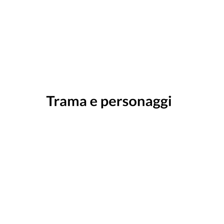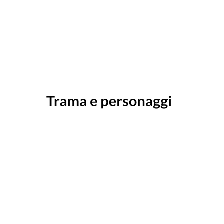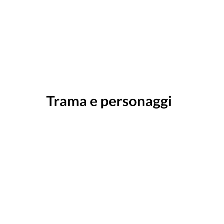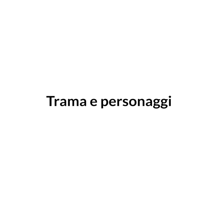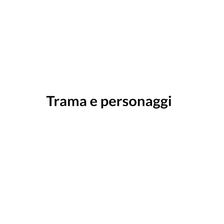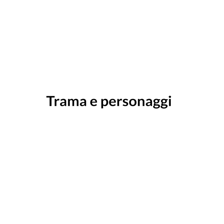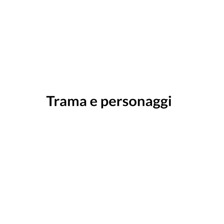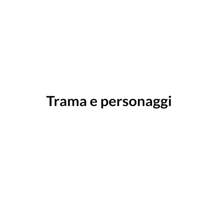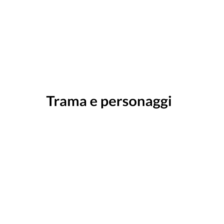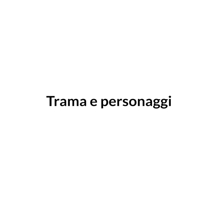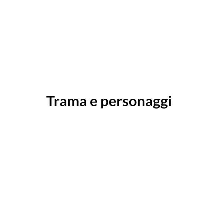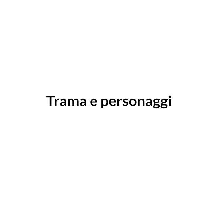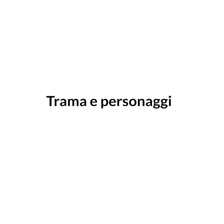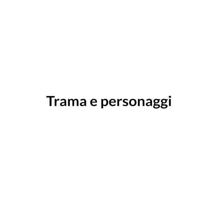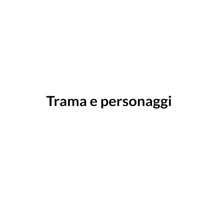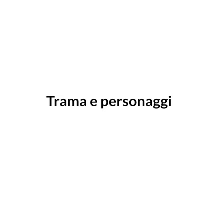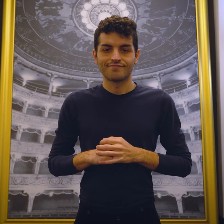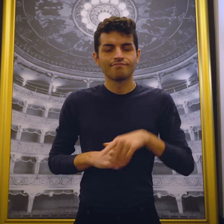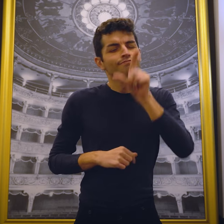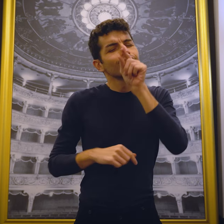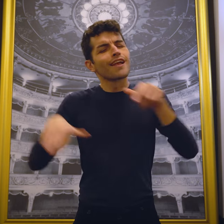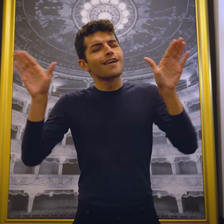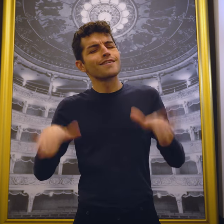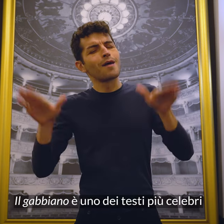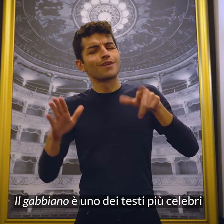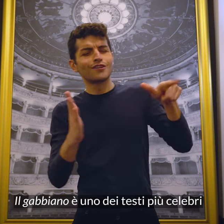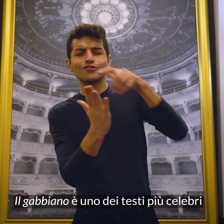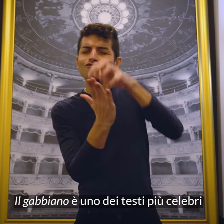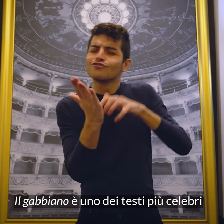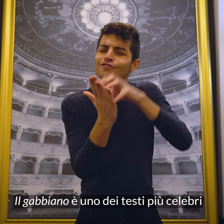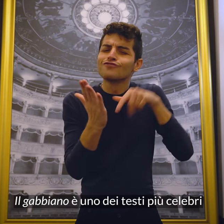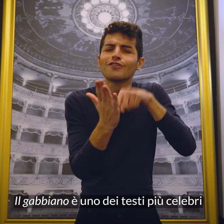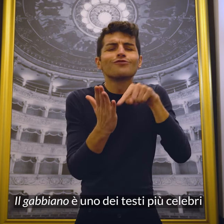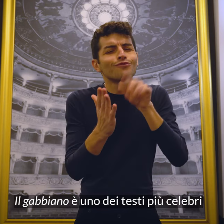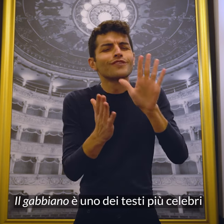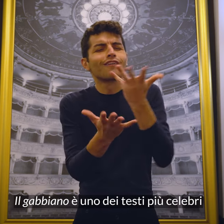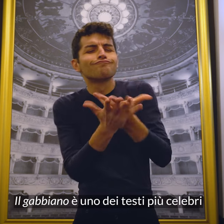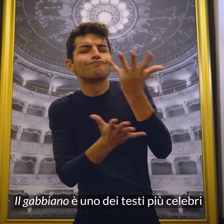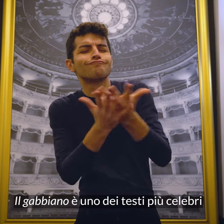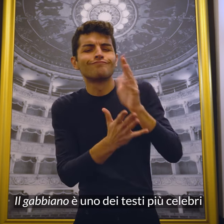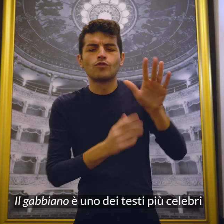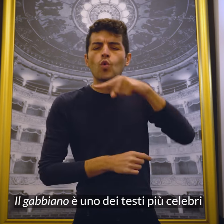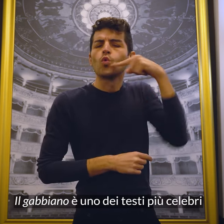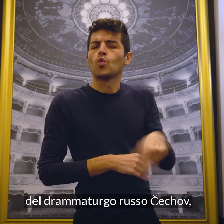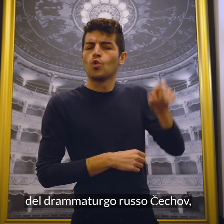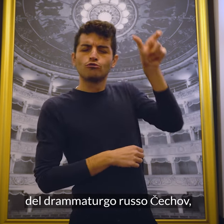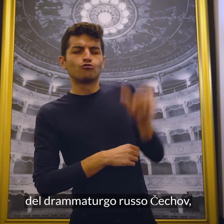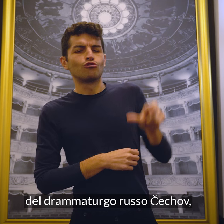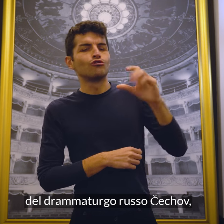trama e personaggi Il Gabbiano è uno dei testi più celebri del drammaturgo